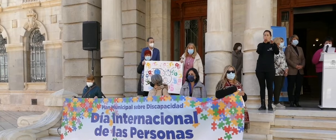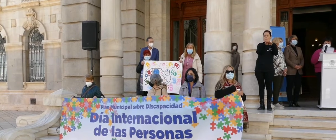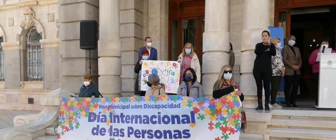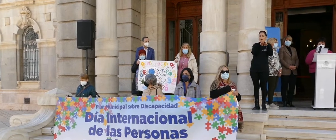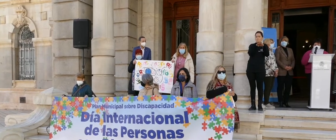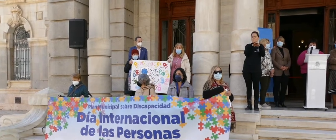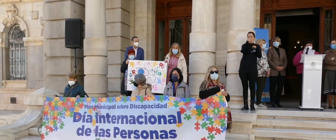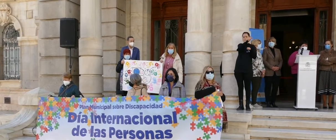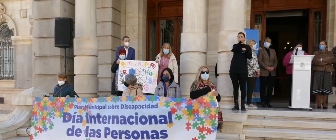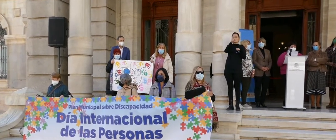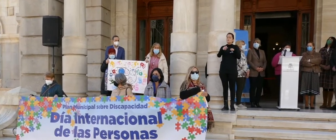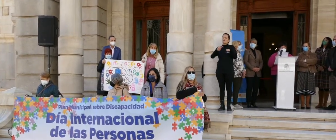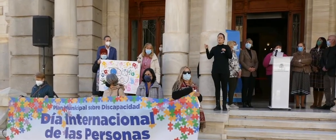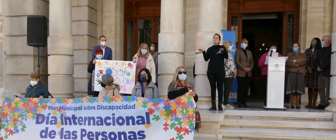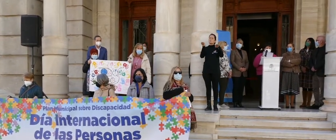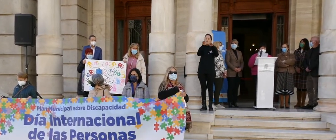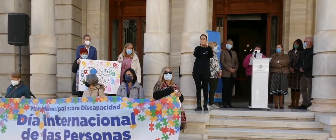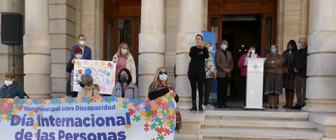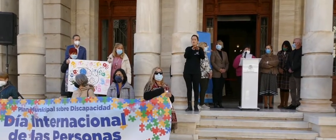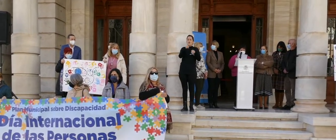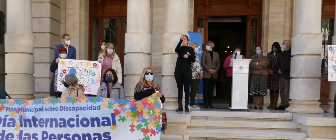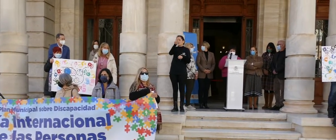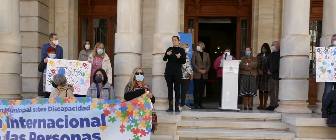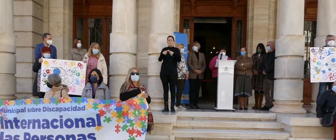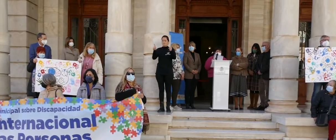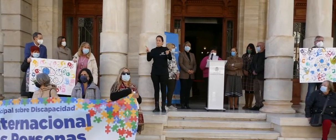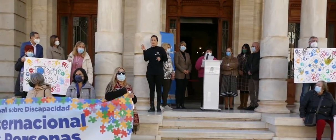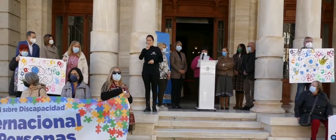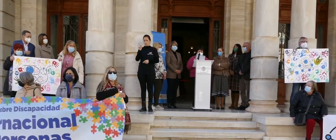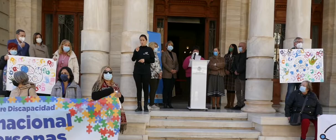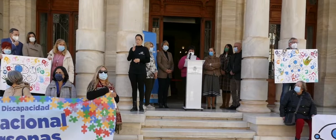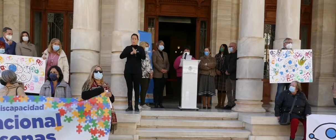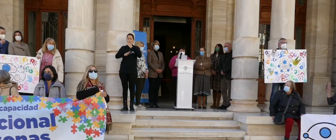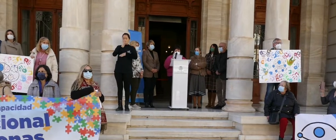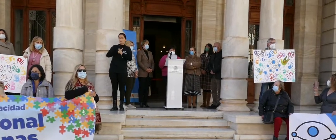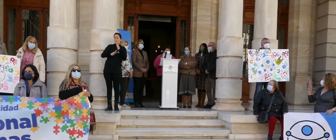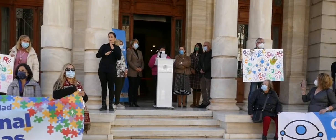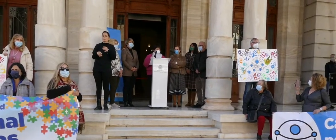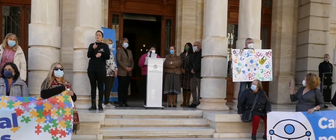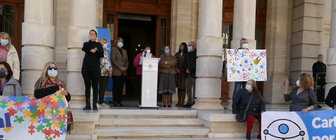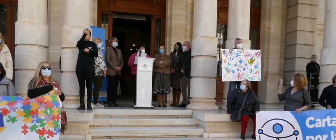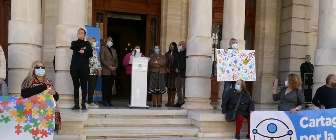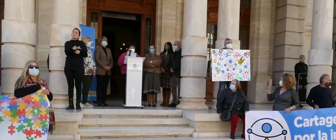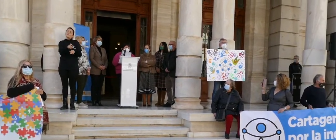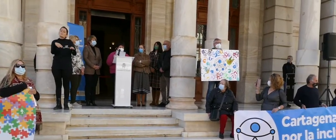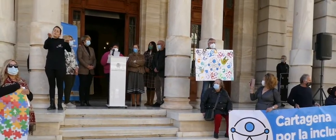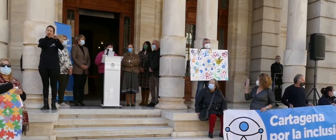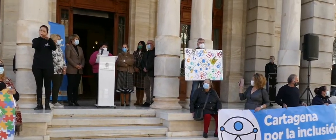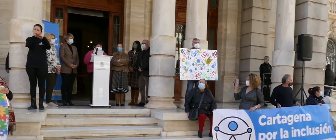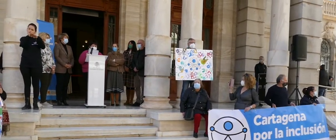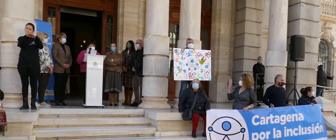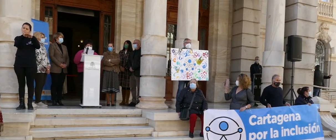ciudadanía. No somos personas distintas por la discapacidad, somos personas iguales